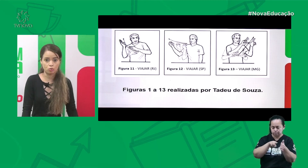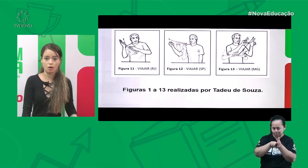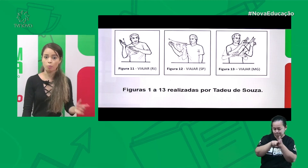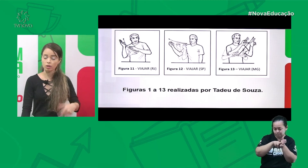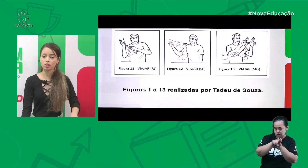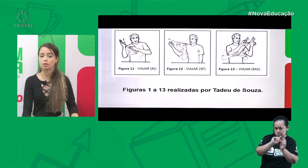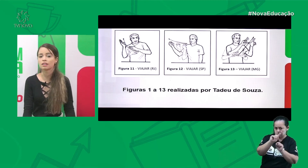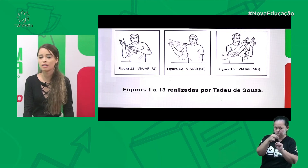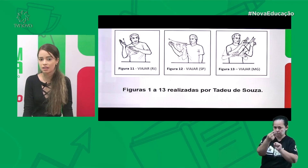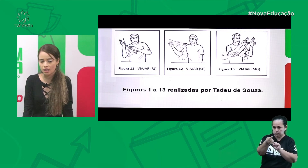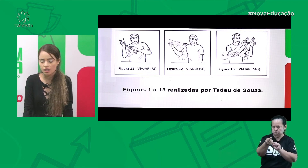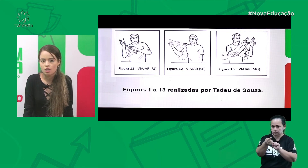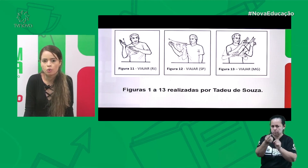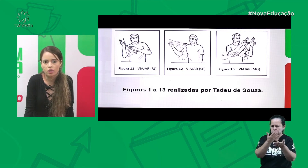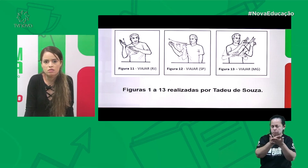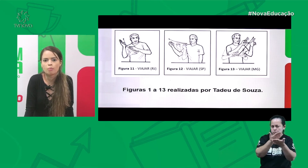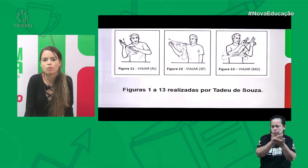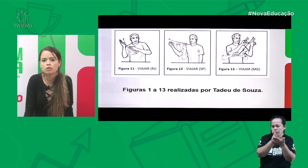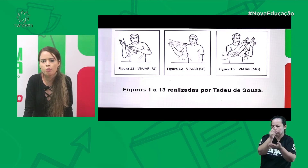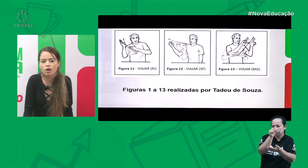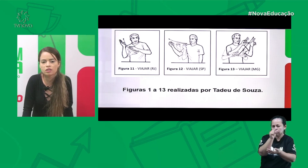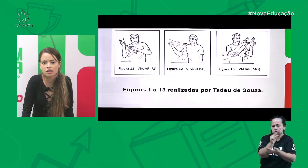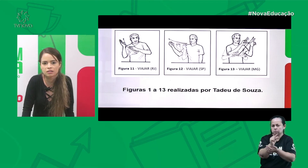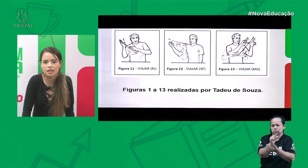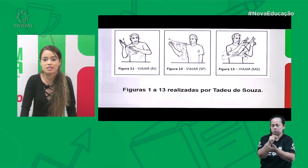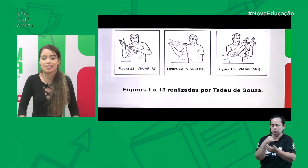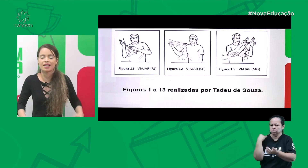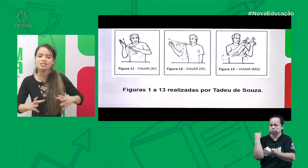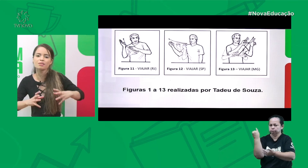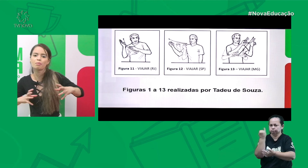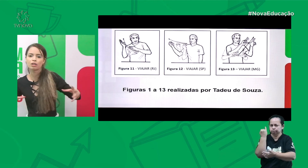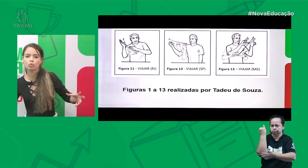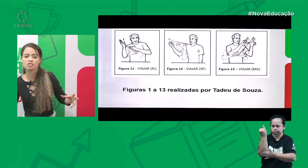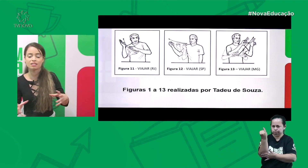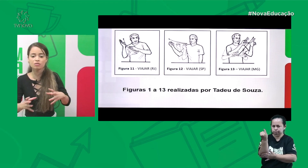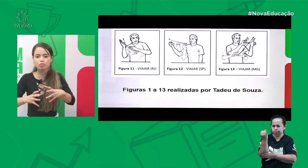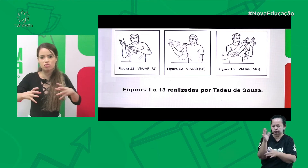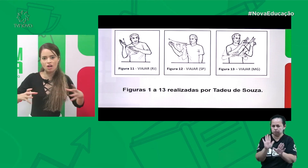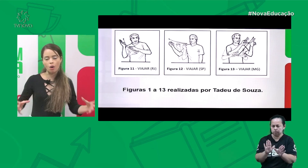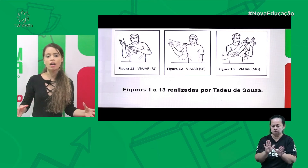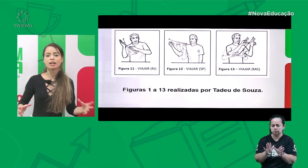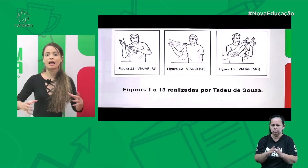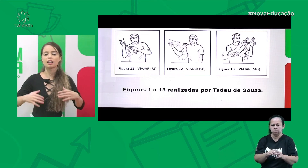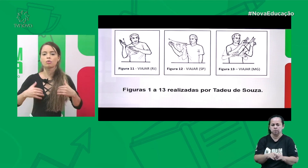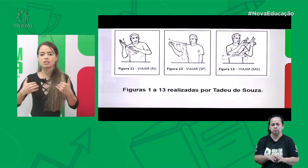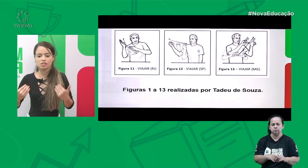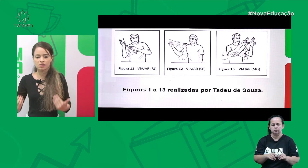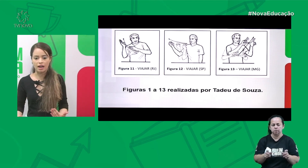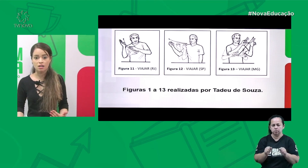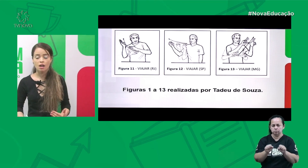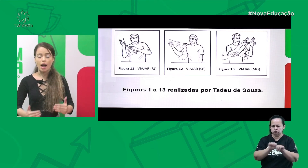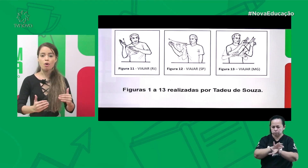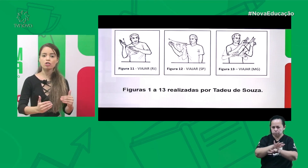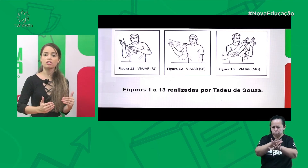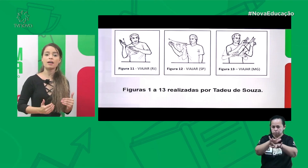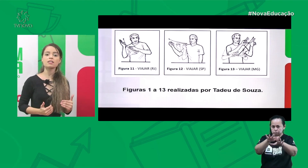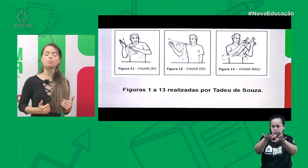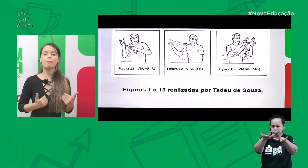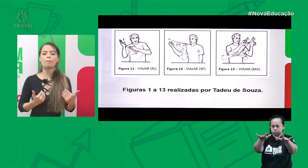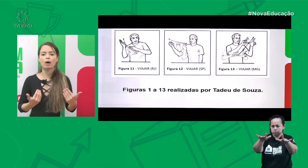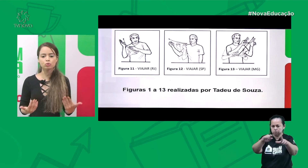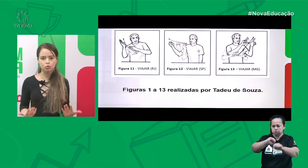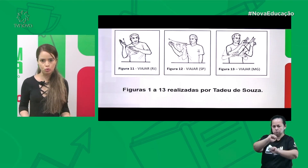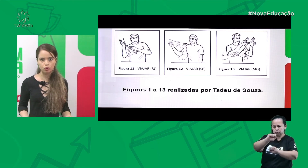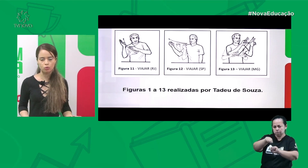para a gente estudar um pouquinho e entender, porque isso é muito importante, esse crescimento, essa difusão da língua de sinais, é mostrar